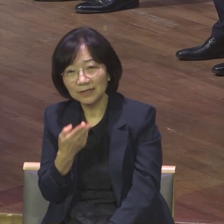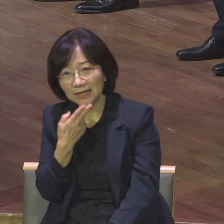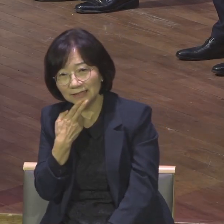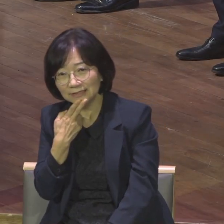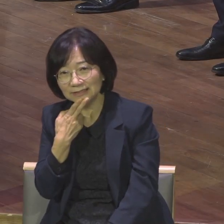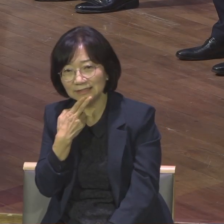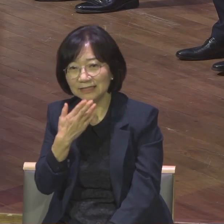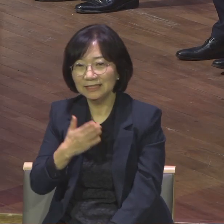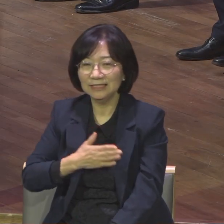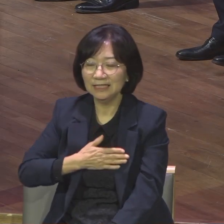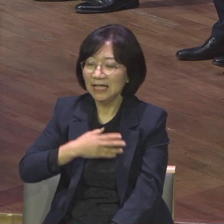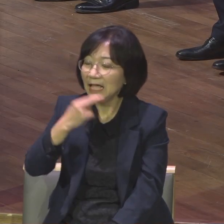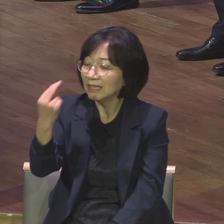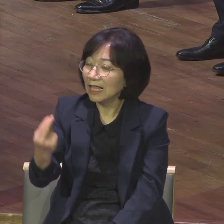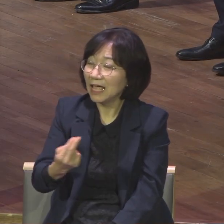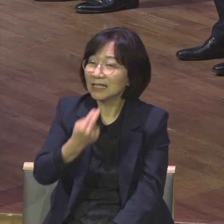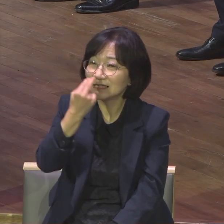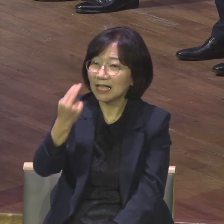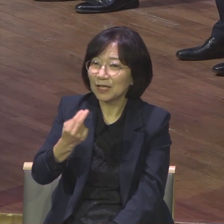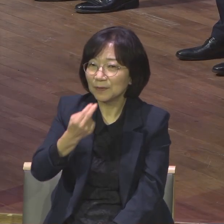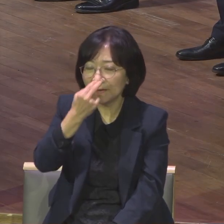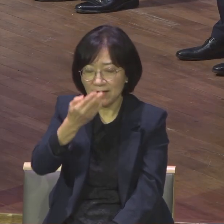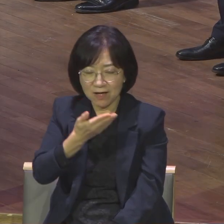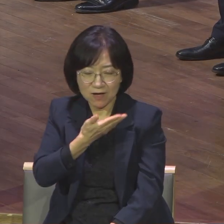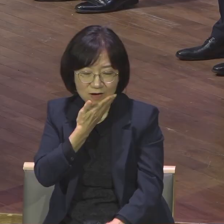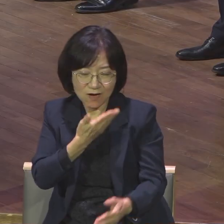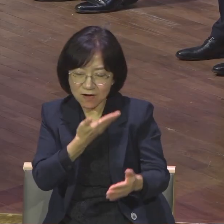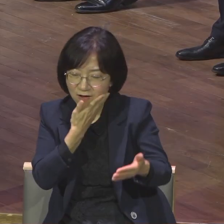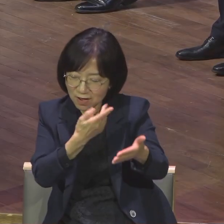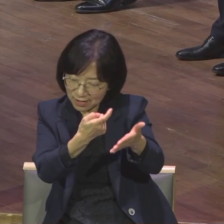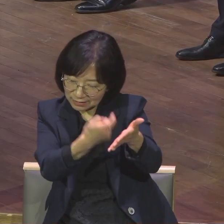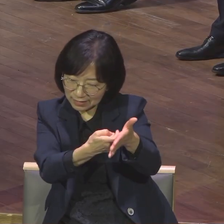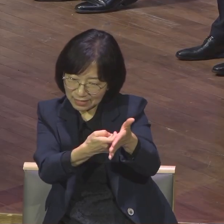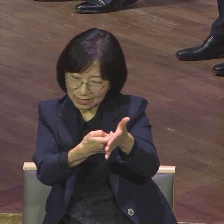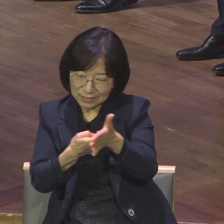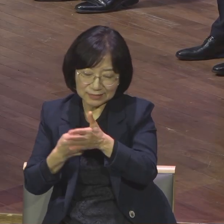아끼지도 않으리 내 생명도